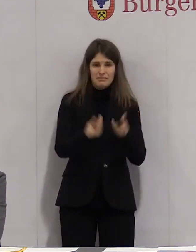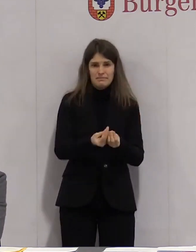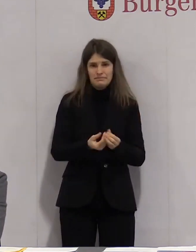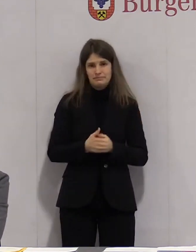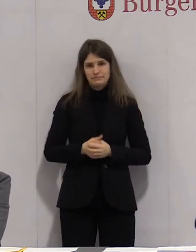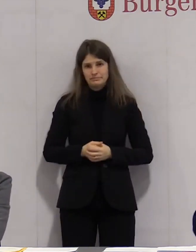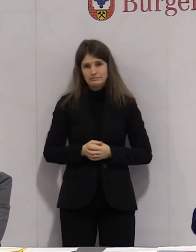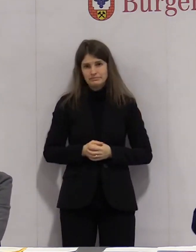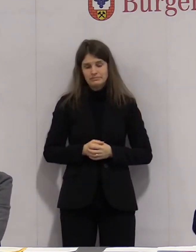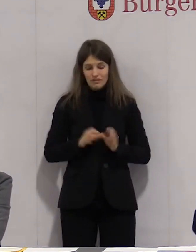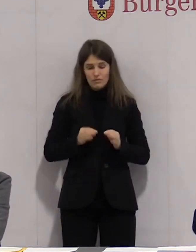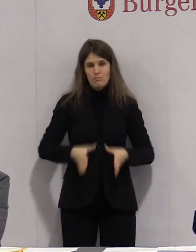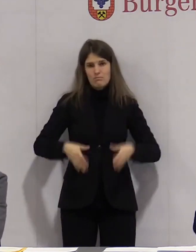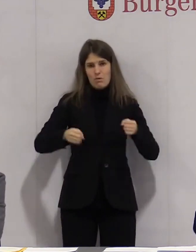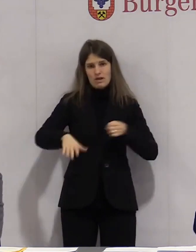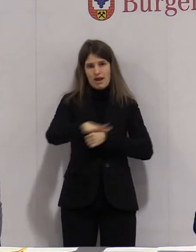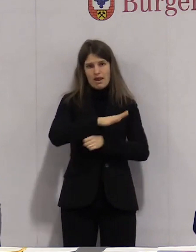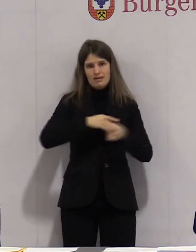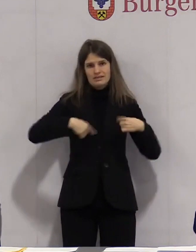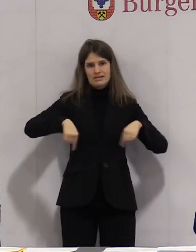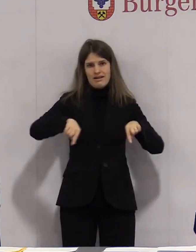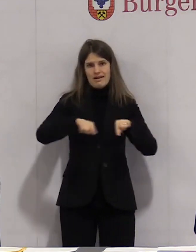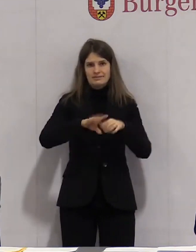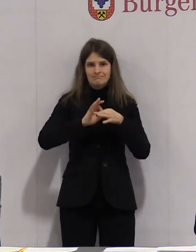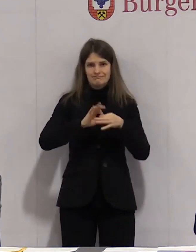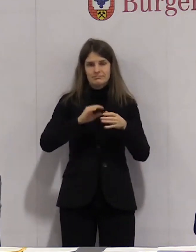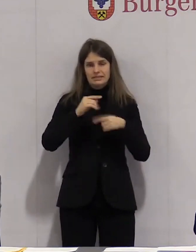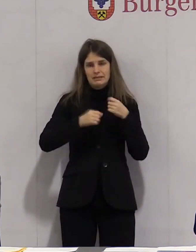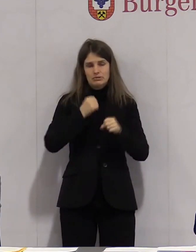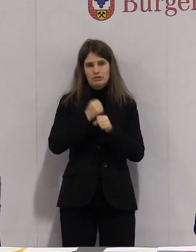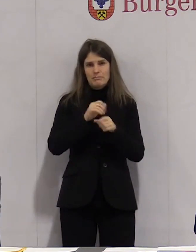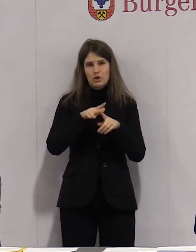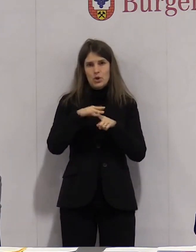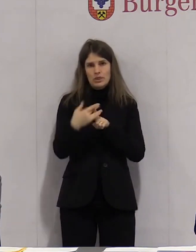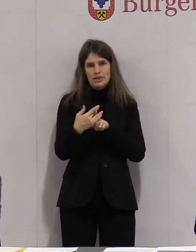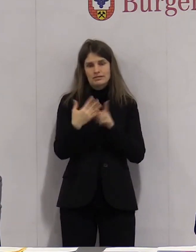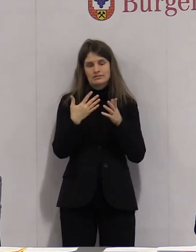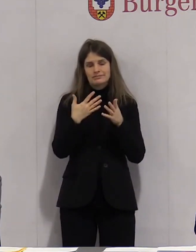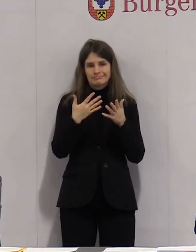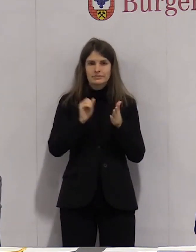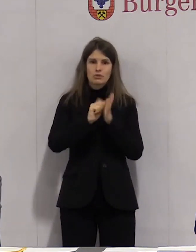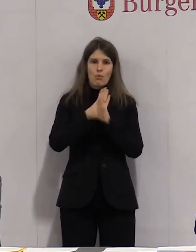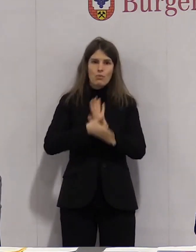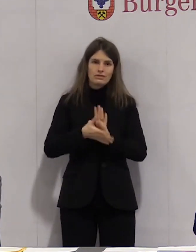im burgenland tracks im zusammenhang mit profis standen still